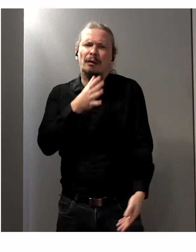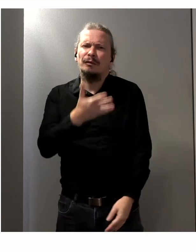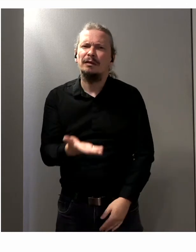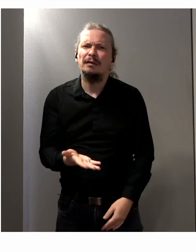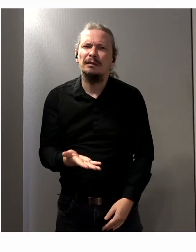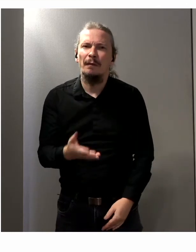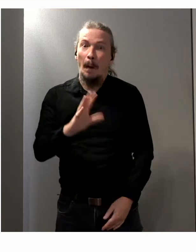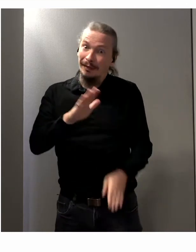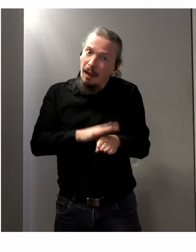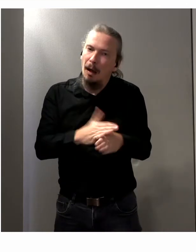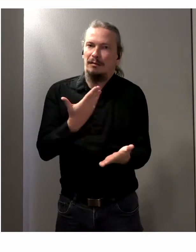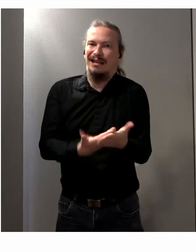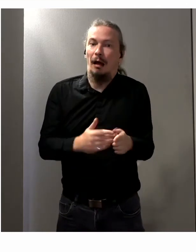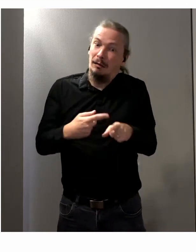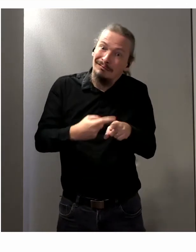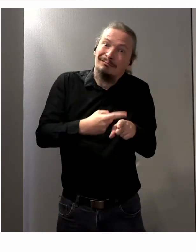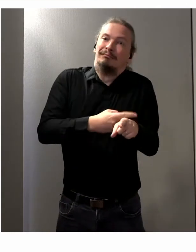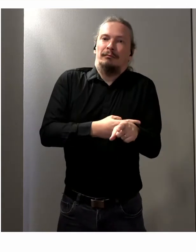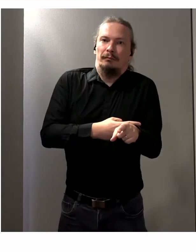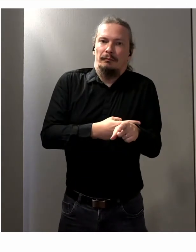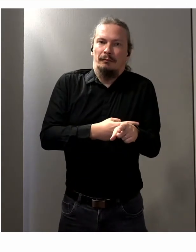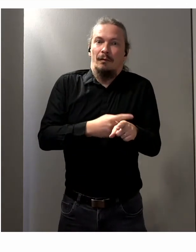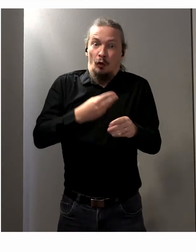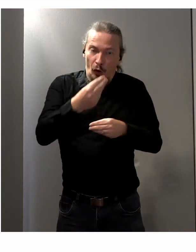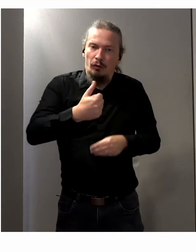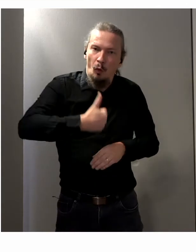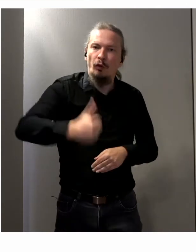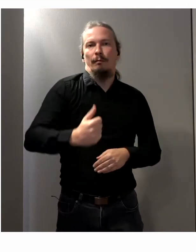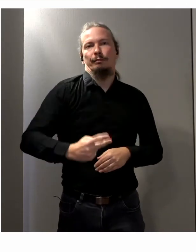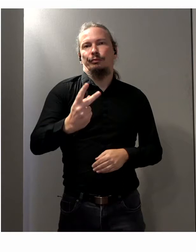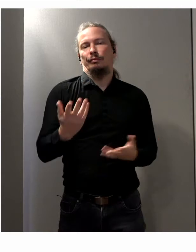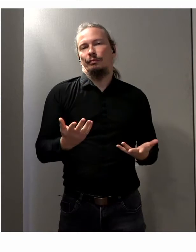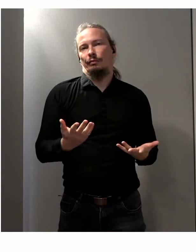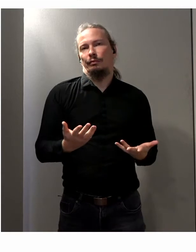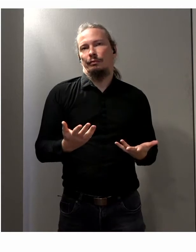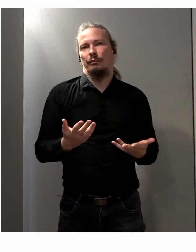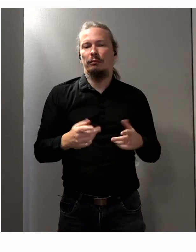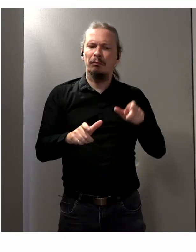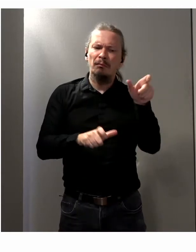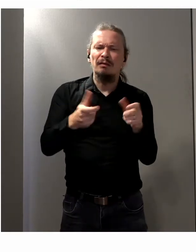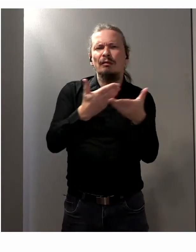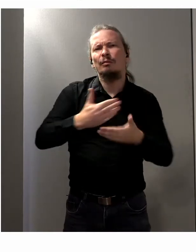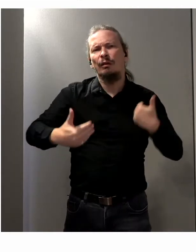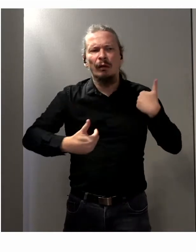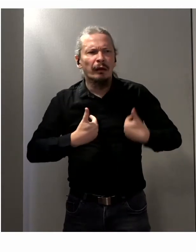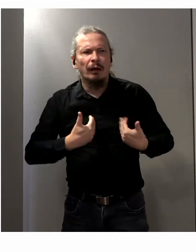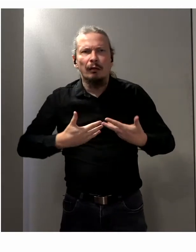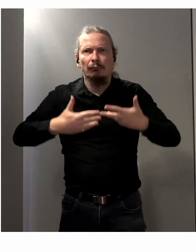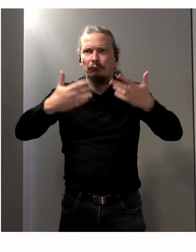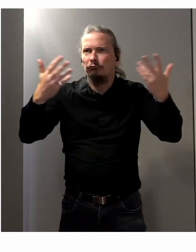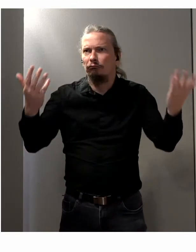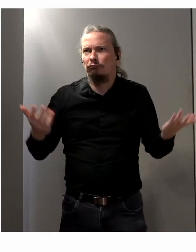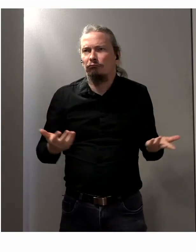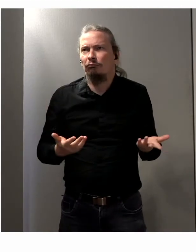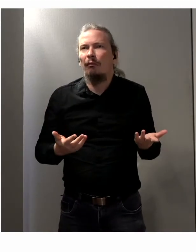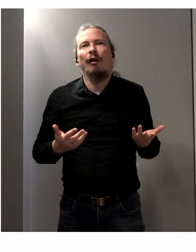C'est un premier pas. C'est un pas sur l'autonomie. Les personnes en situation de handicap